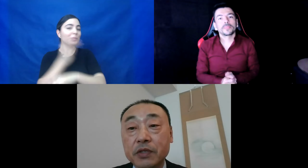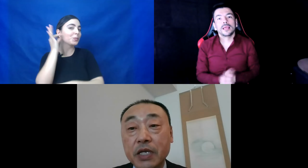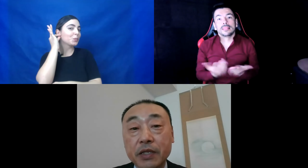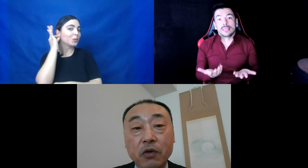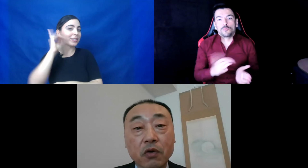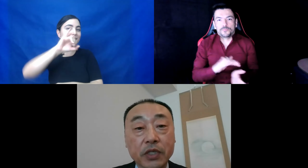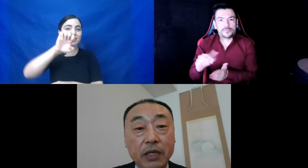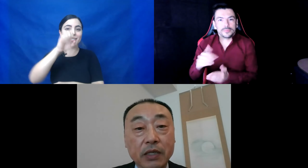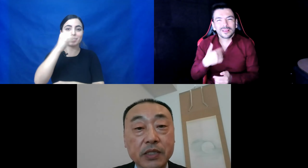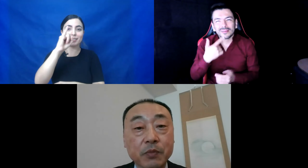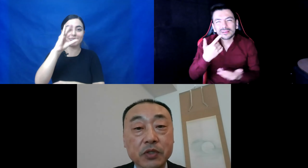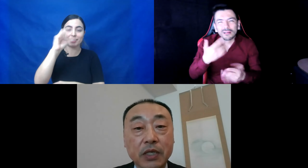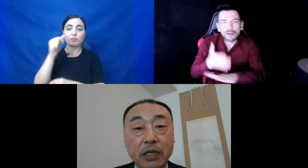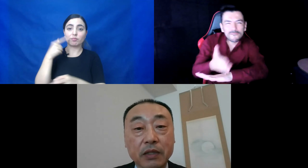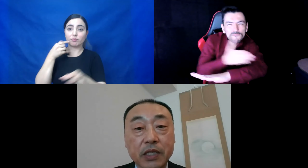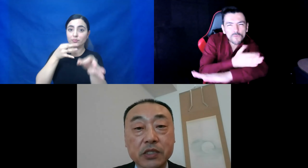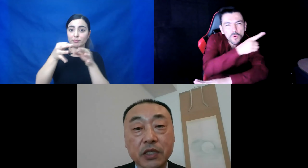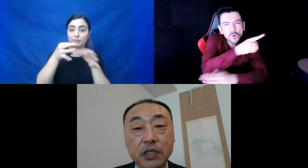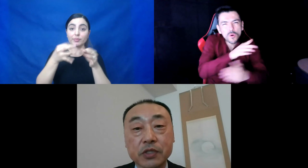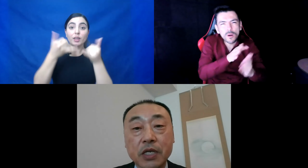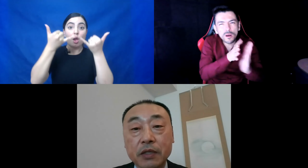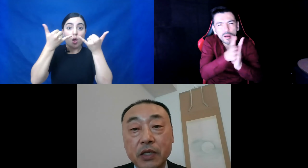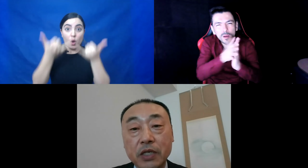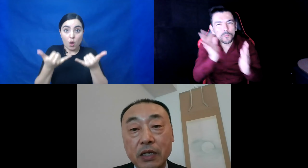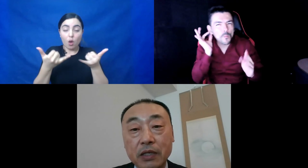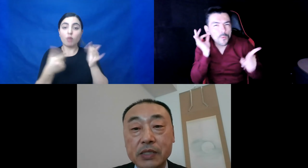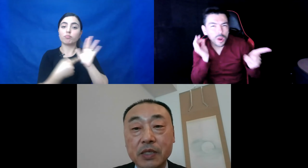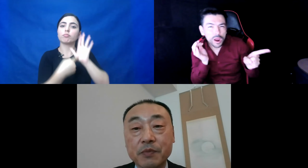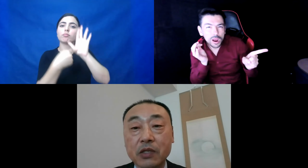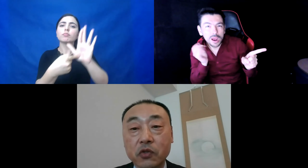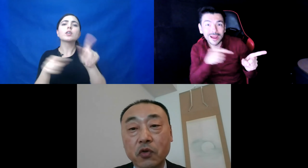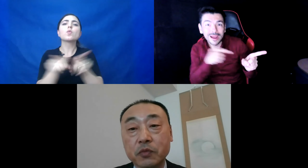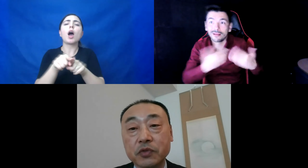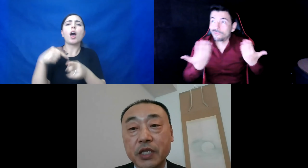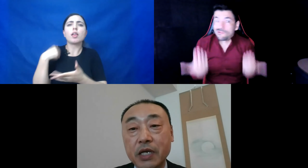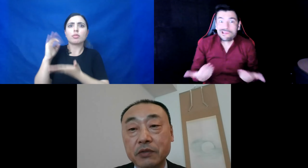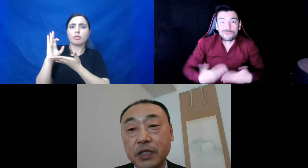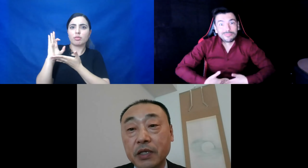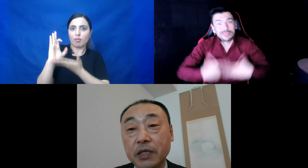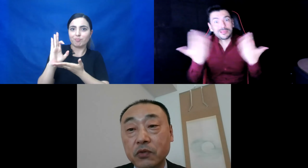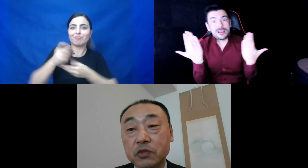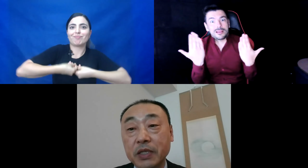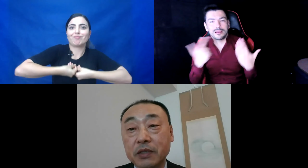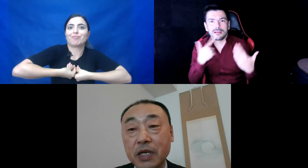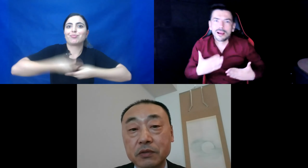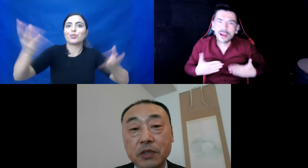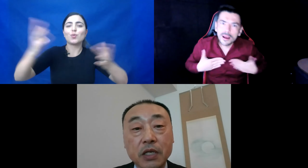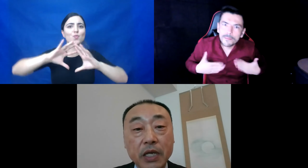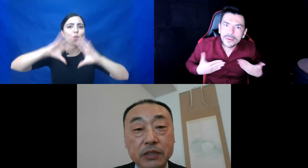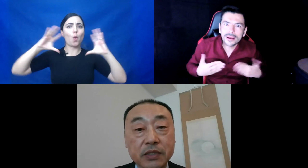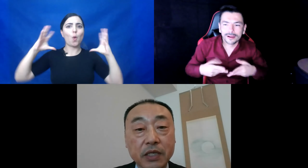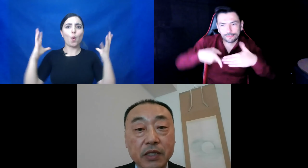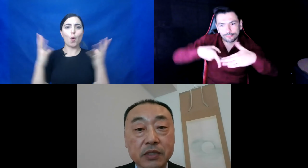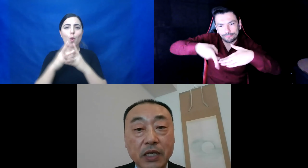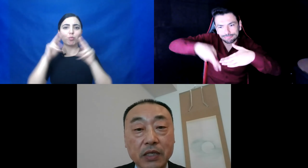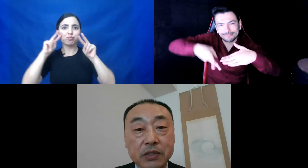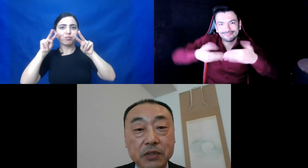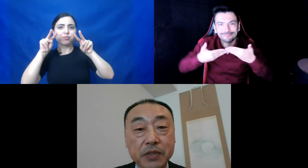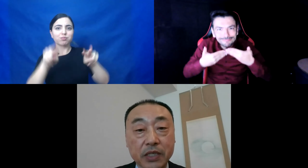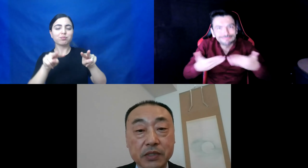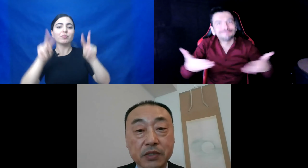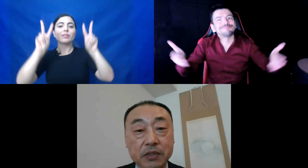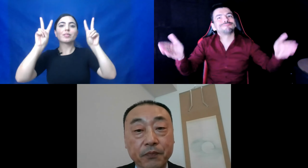Jessica el día de hoy seremos testigos today del lanzamiento mundial the del launch, documental the Enseñas